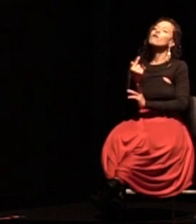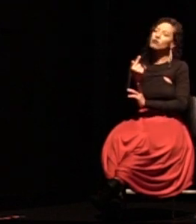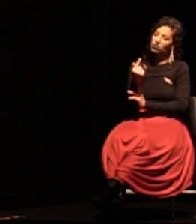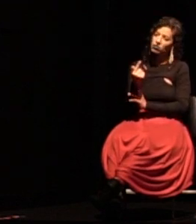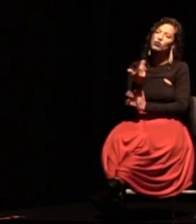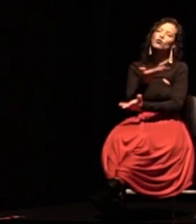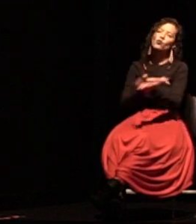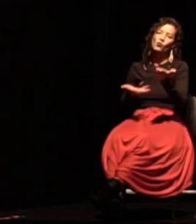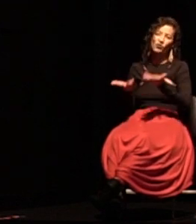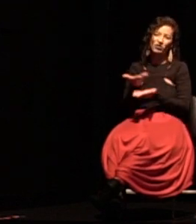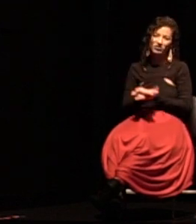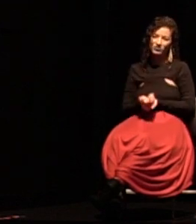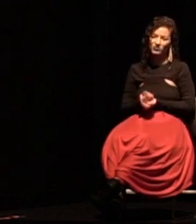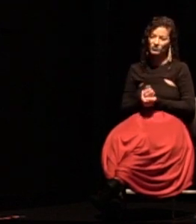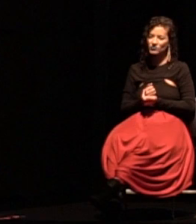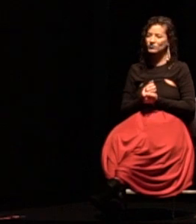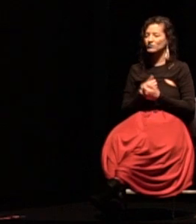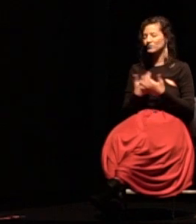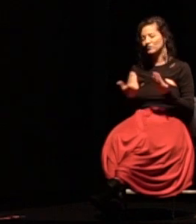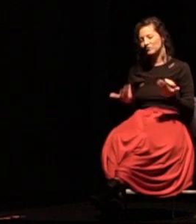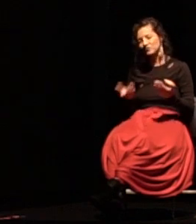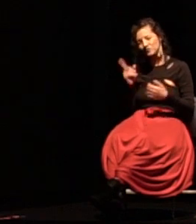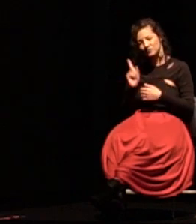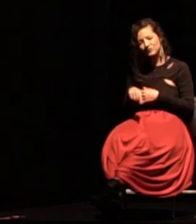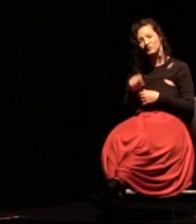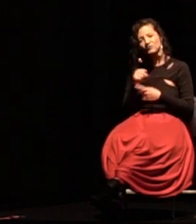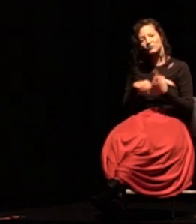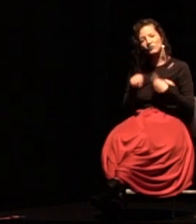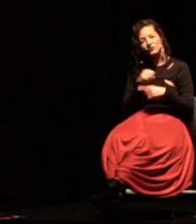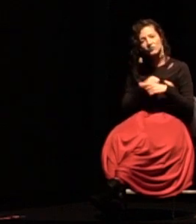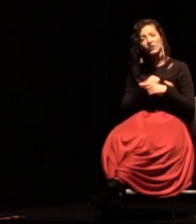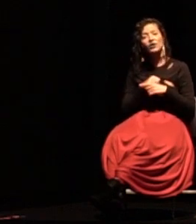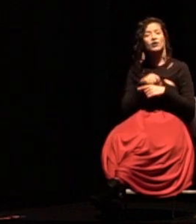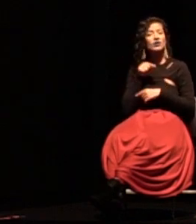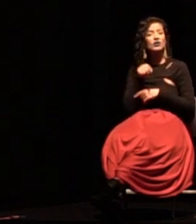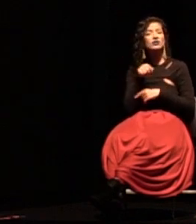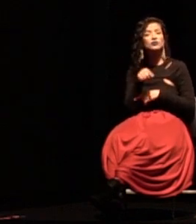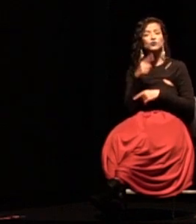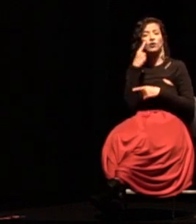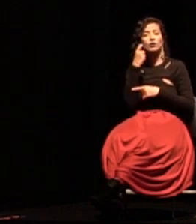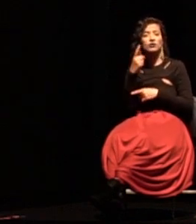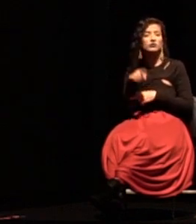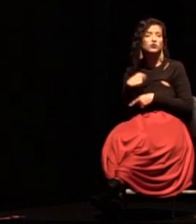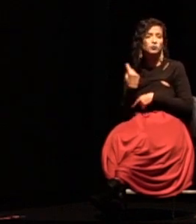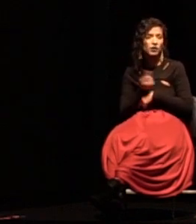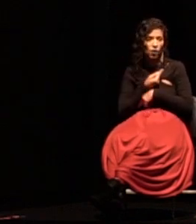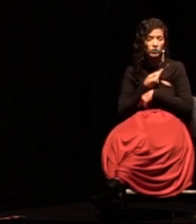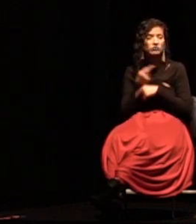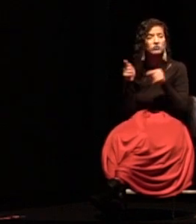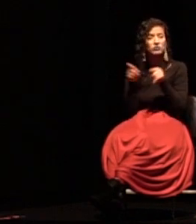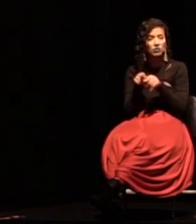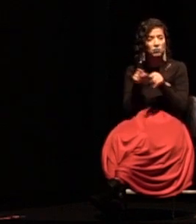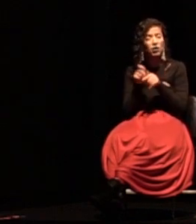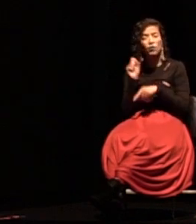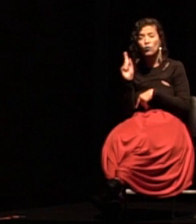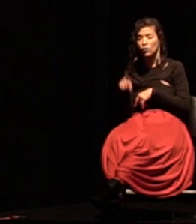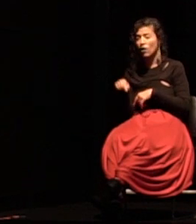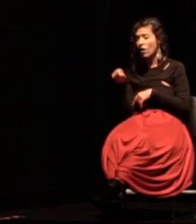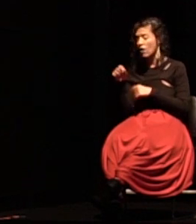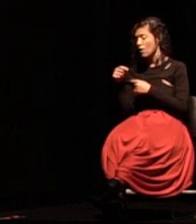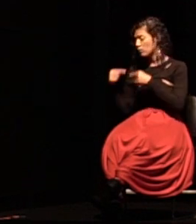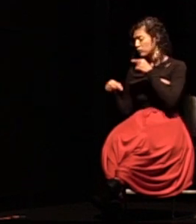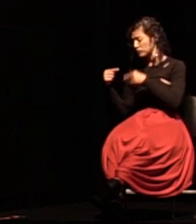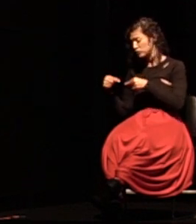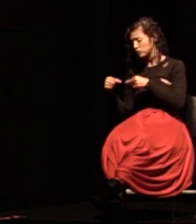Então, era este o campo social que interessava para nós, o campo, né, político, o campo